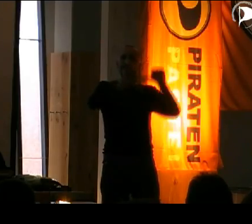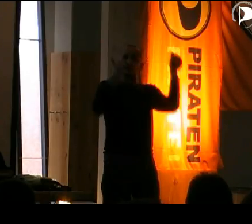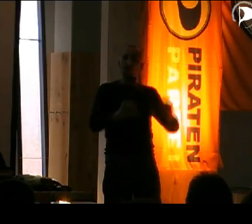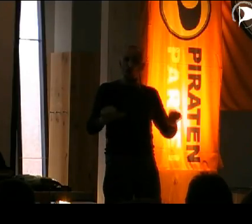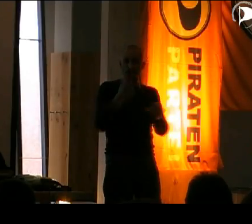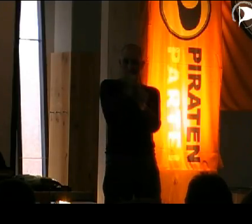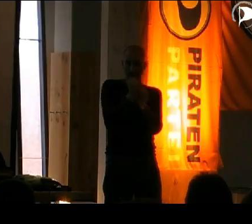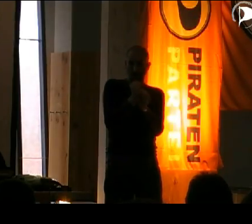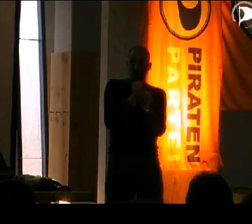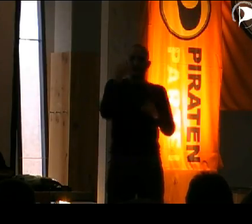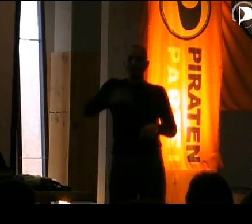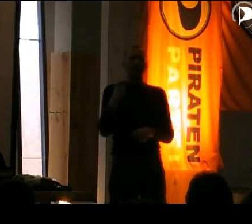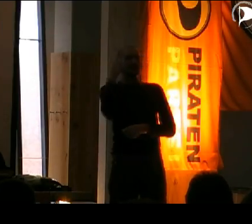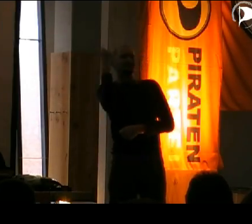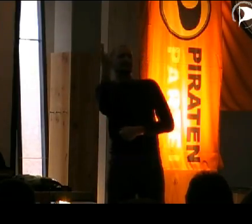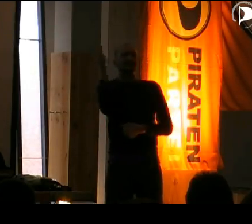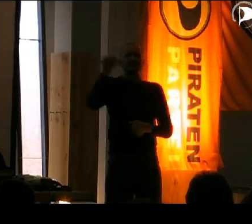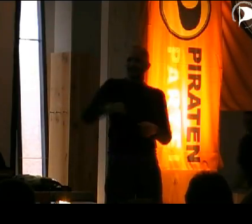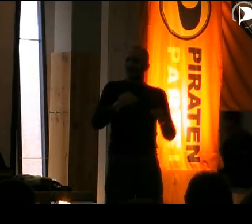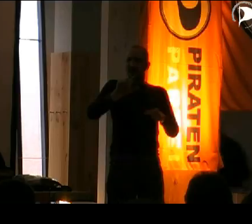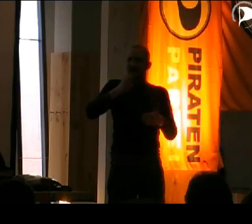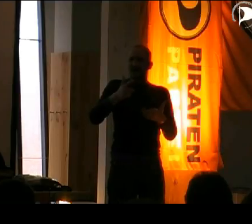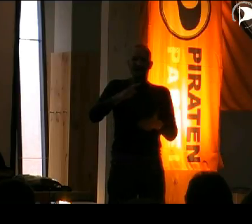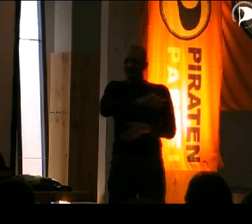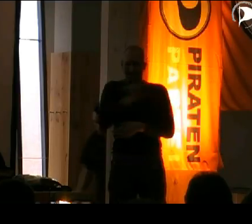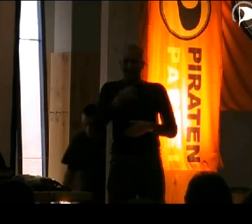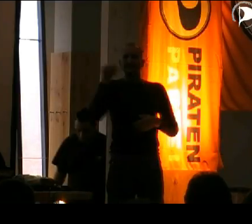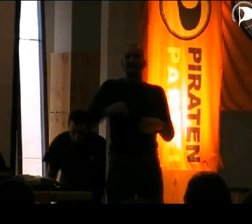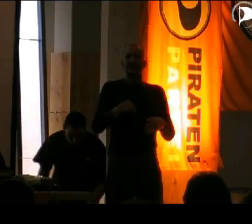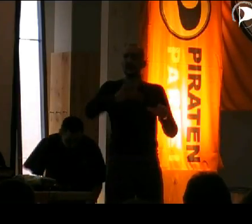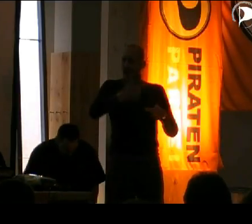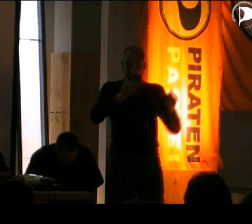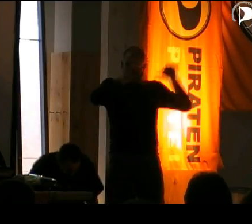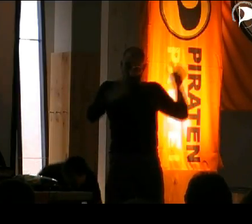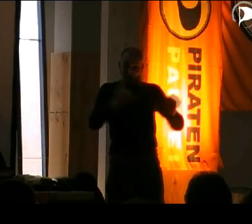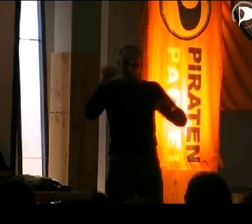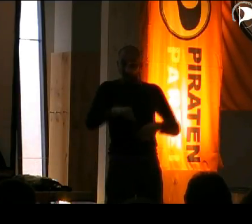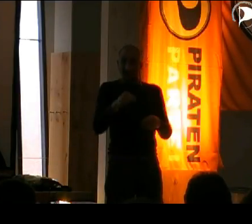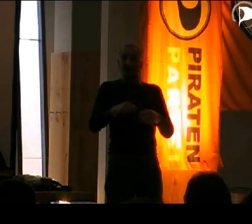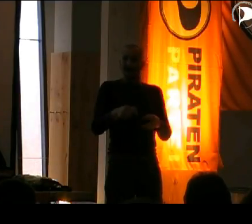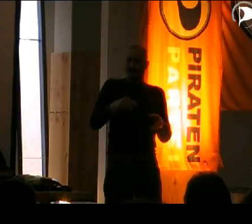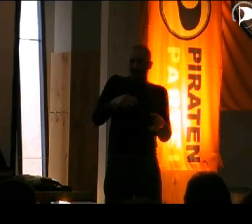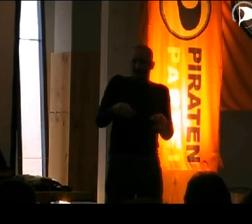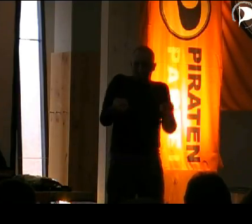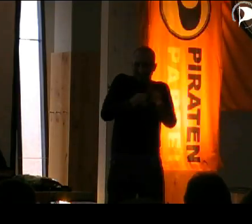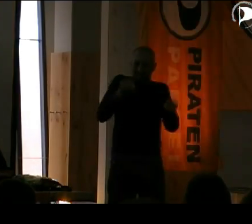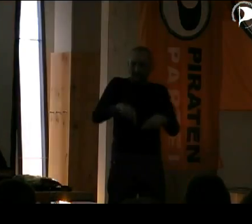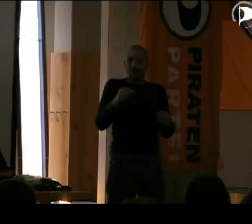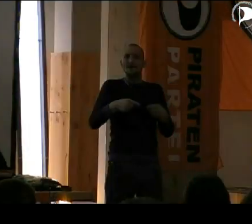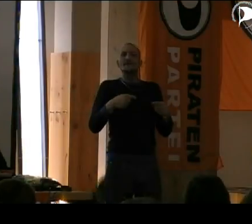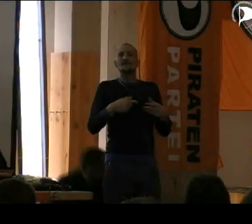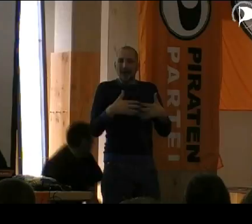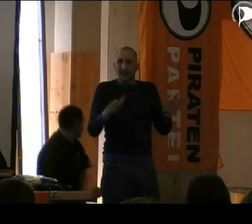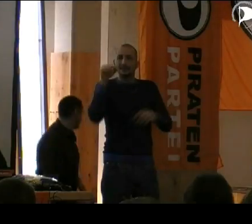meiner ansicht nach das nicht kein symbol oht ist so wichtig für die freiheit das ist etwas für das wir immer weiter kämpfen wir auch